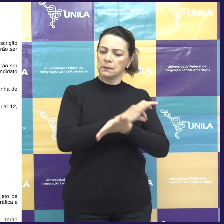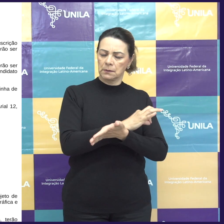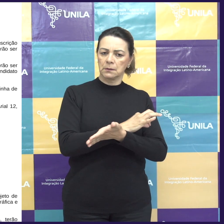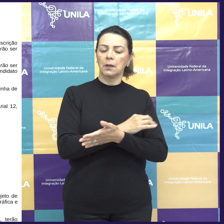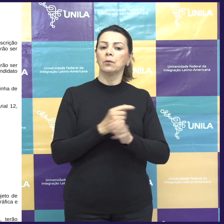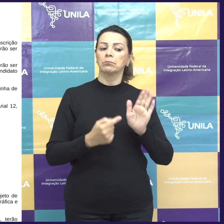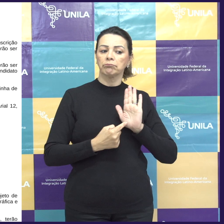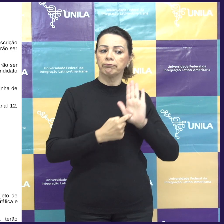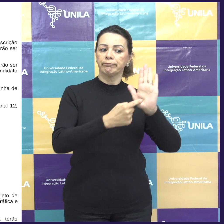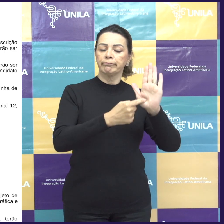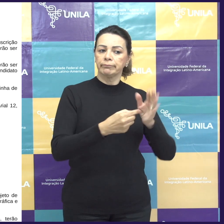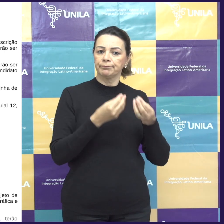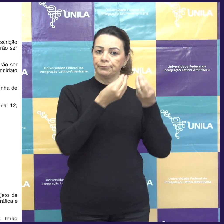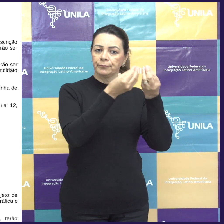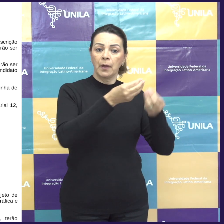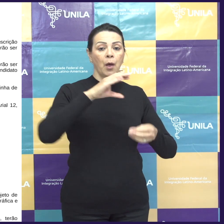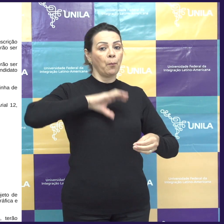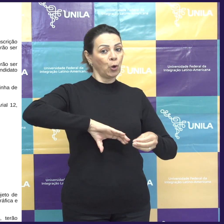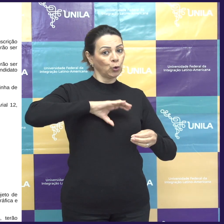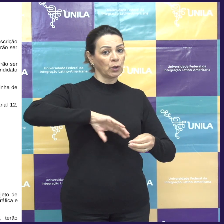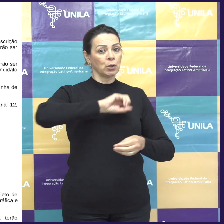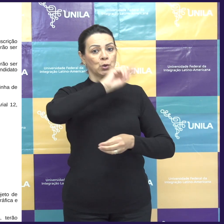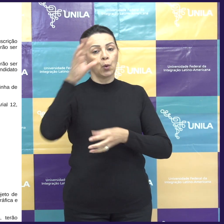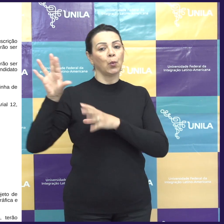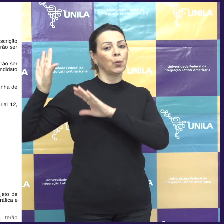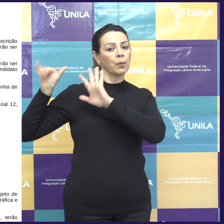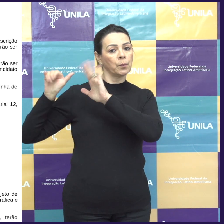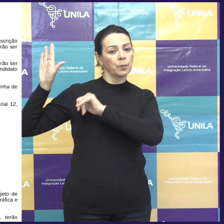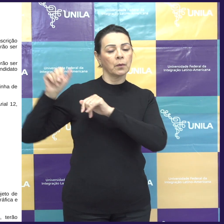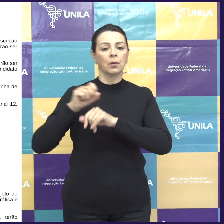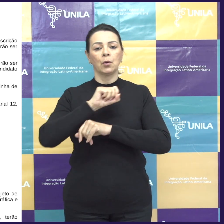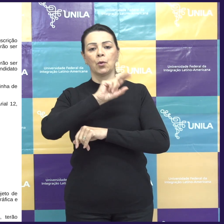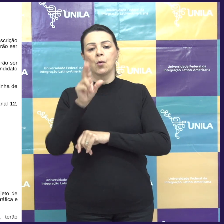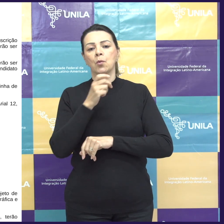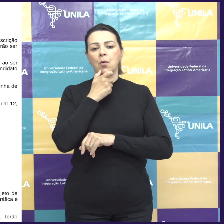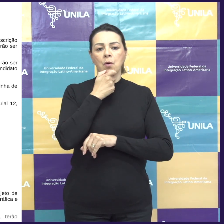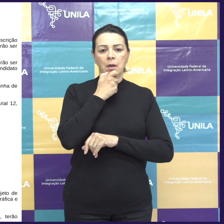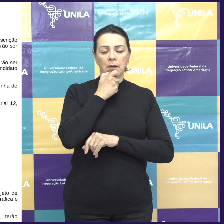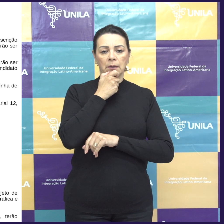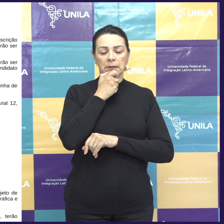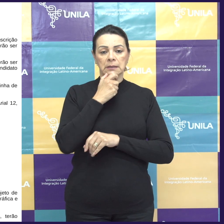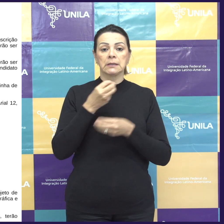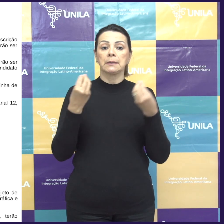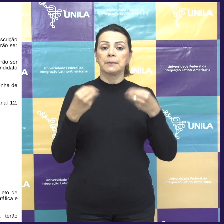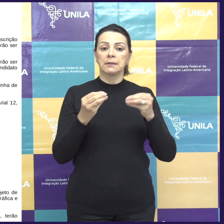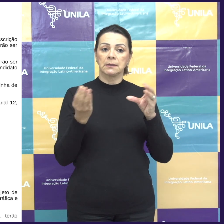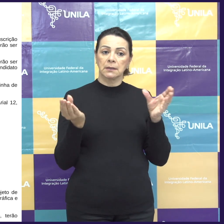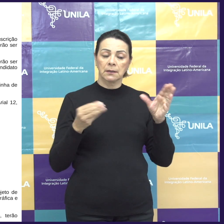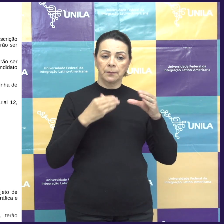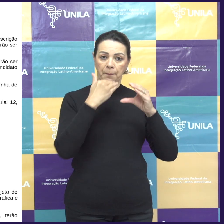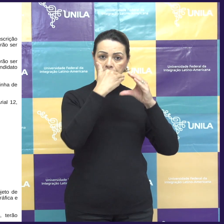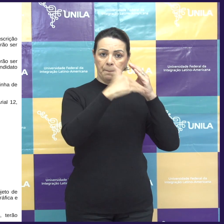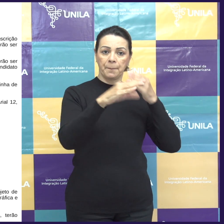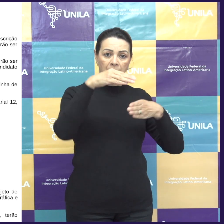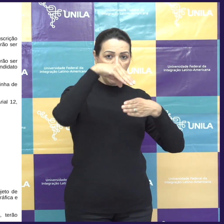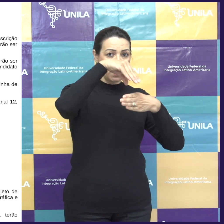ser apresentados em português ou em espanhol ou em inglês e deverão ser enviados em arquivo único